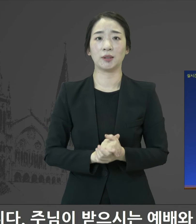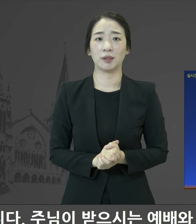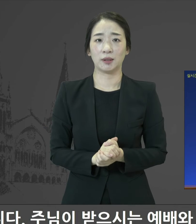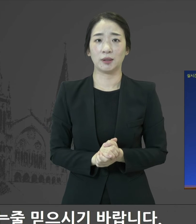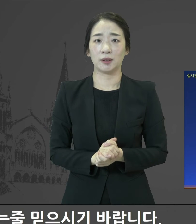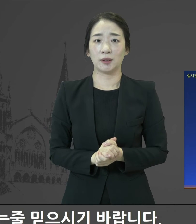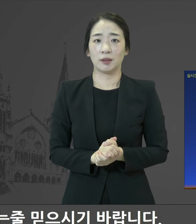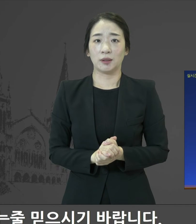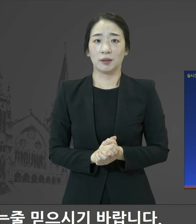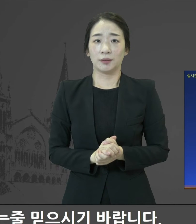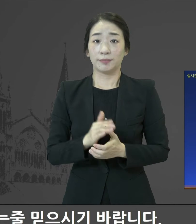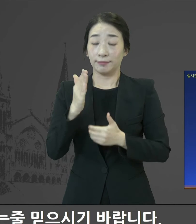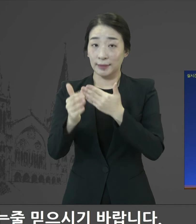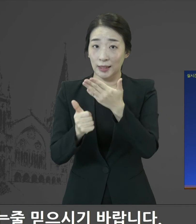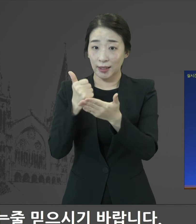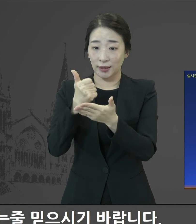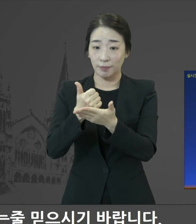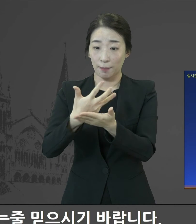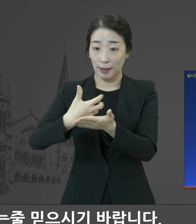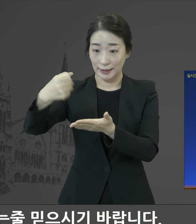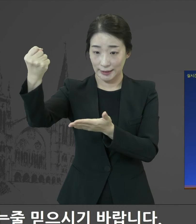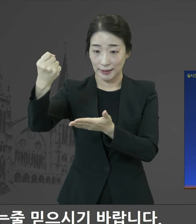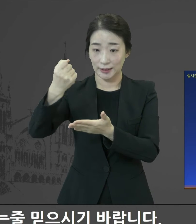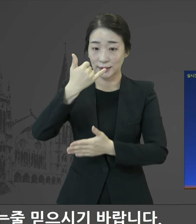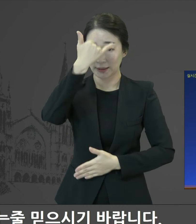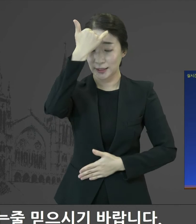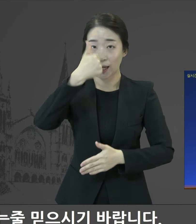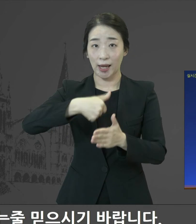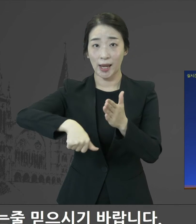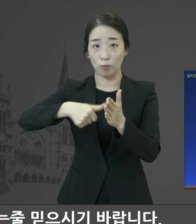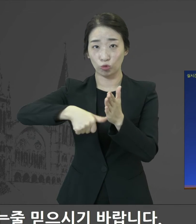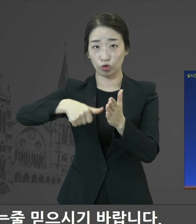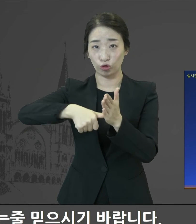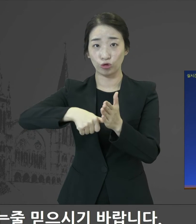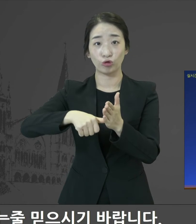하나님이 받으시는 그 예물을 오늘 본문에서 뭐라고 표현하냐면